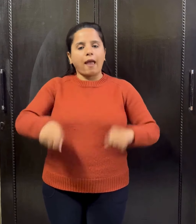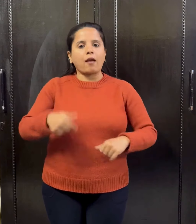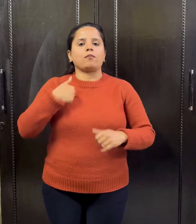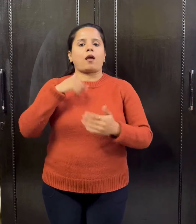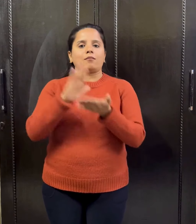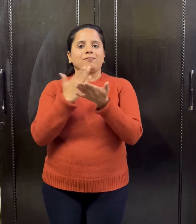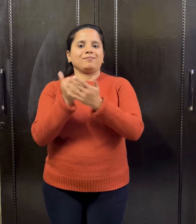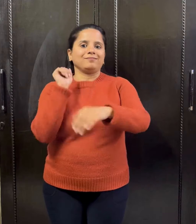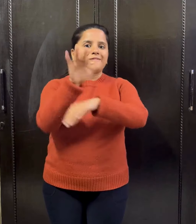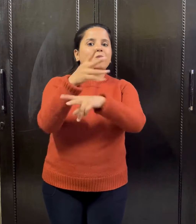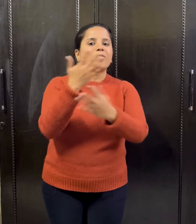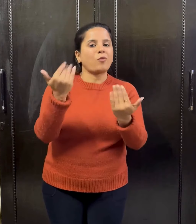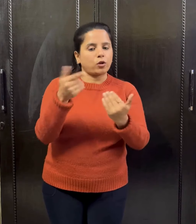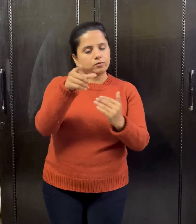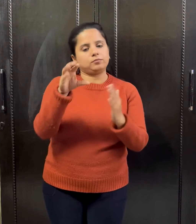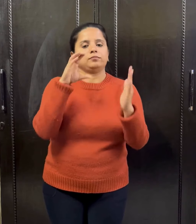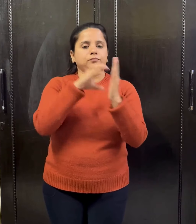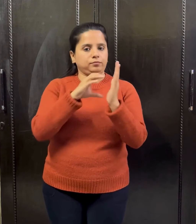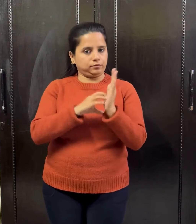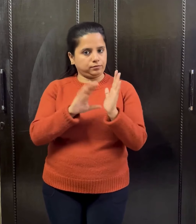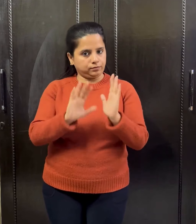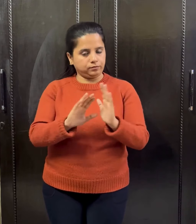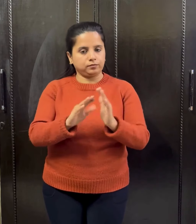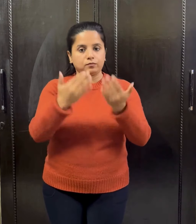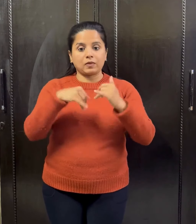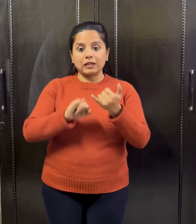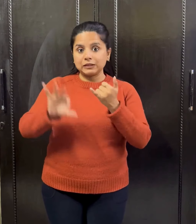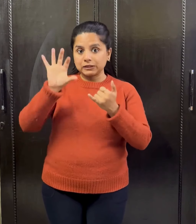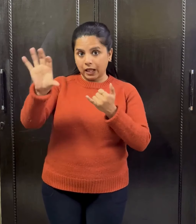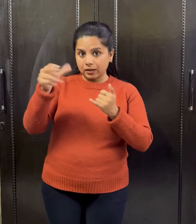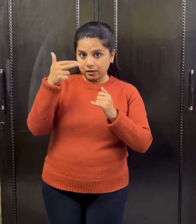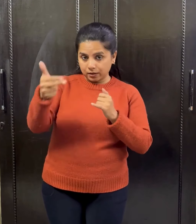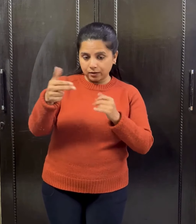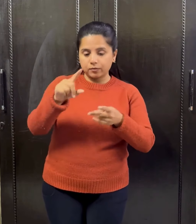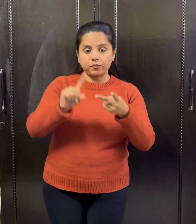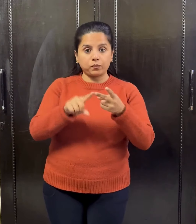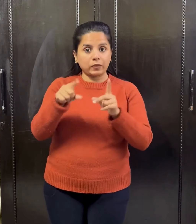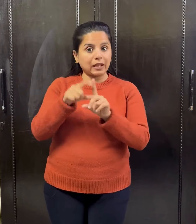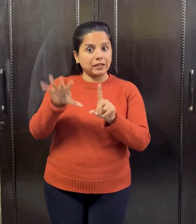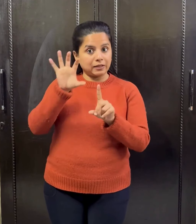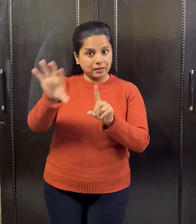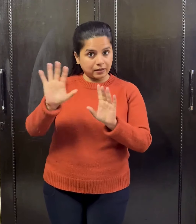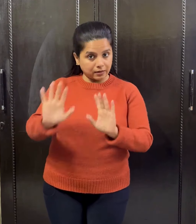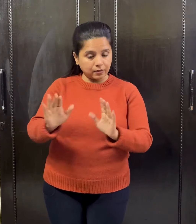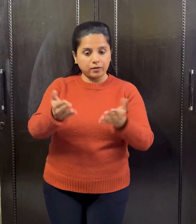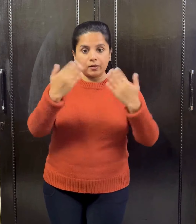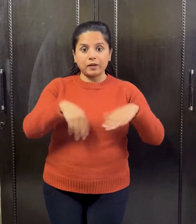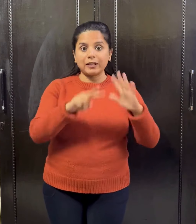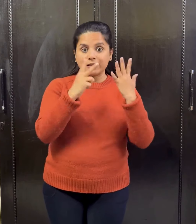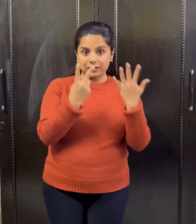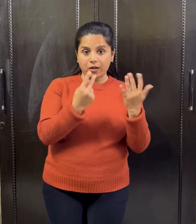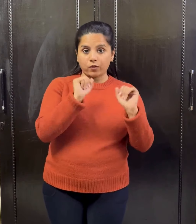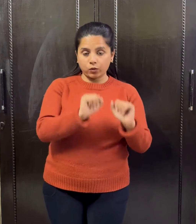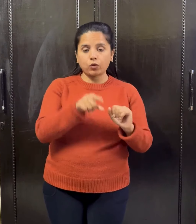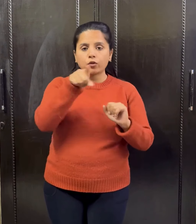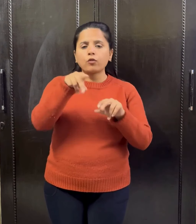उससे आगे डिस्ट्रिक्ट बताएं और फिर 7वें नंबर में अपना कंप्लीट एड्रेस मेंशन करें।